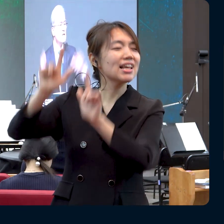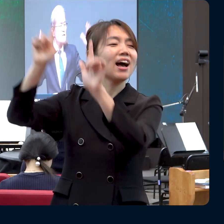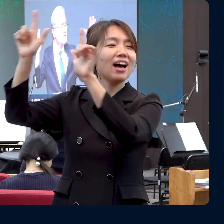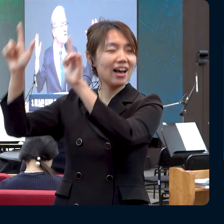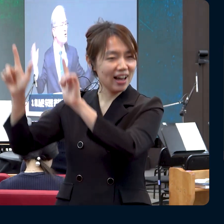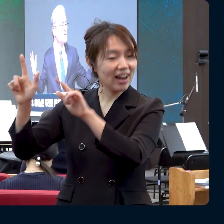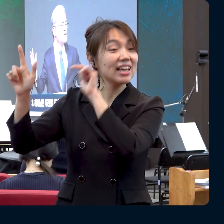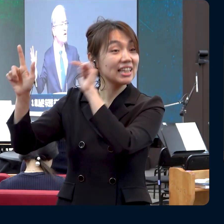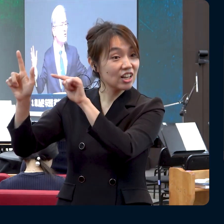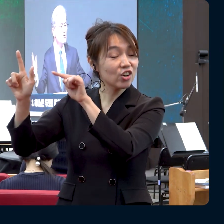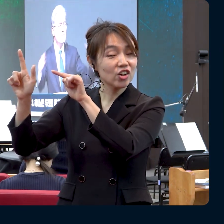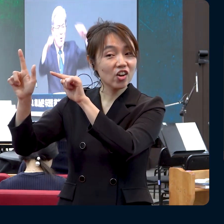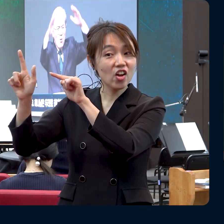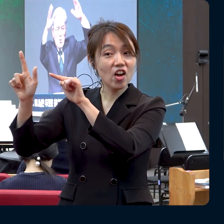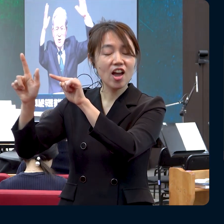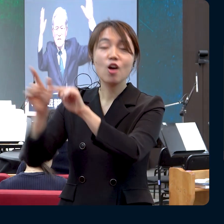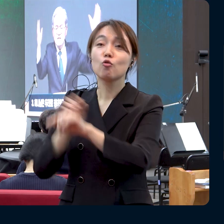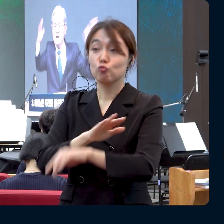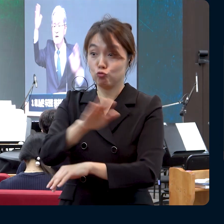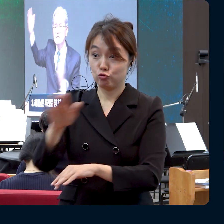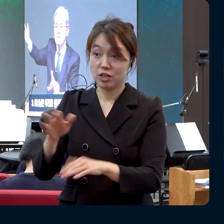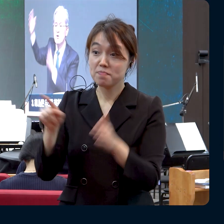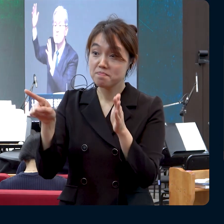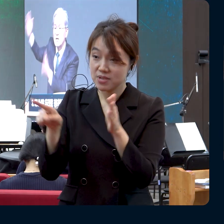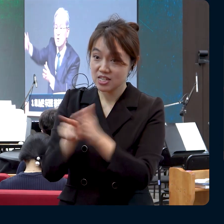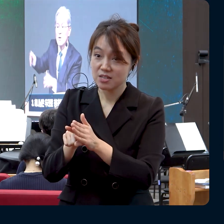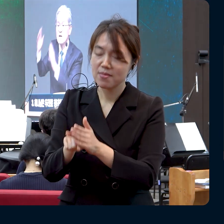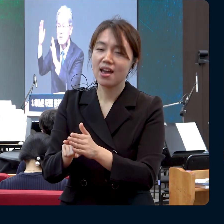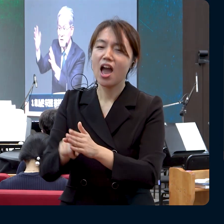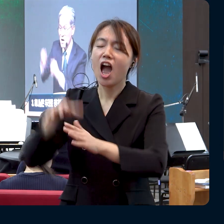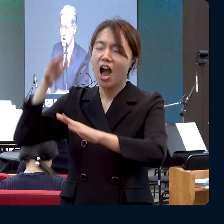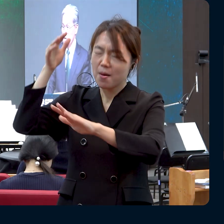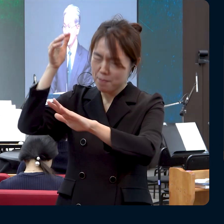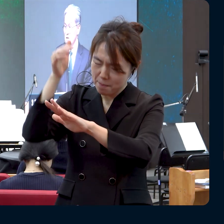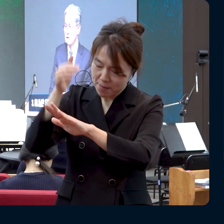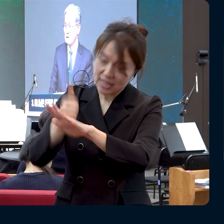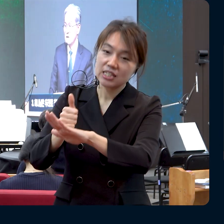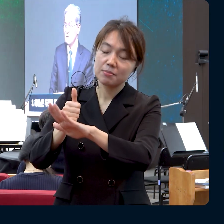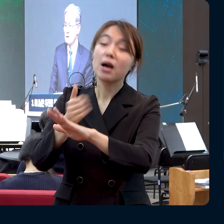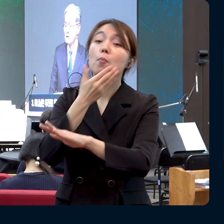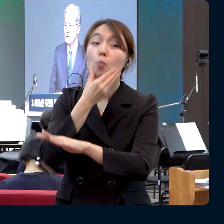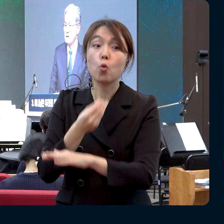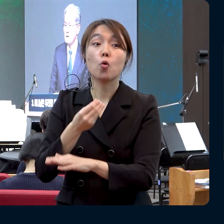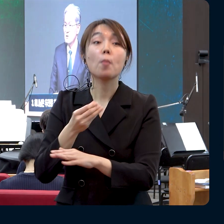살아가는 그것이 우리의 모든 신앙의 응답인 건 맞아요. 그러나